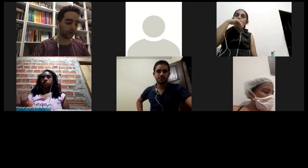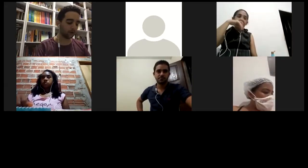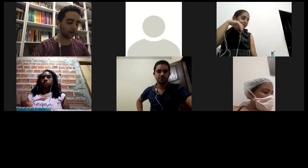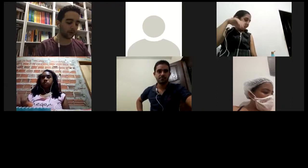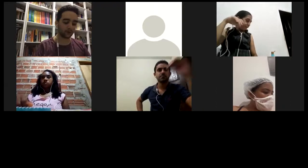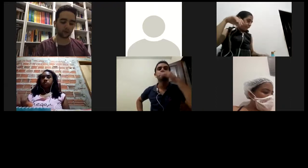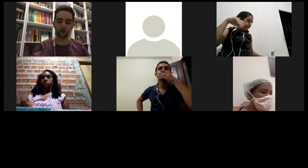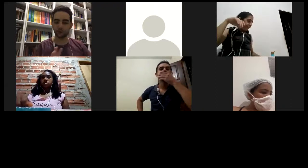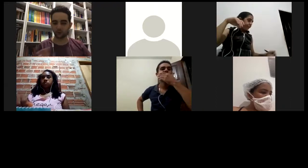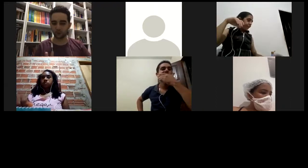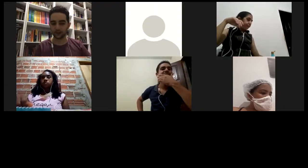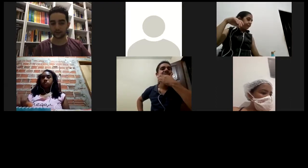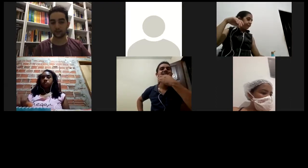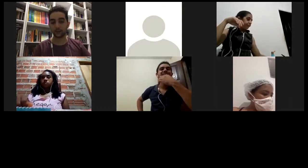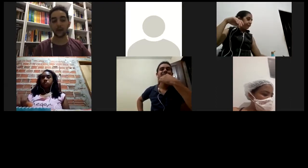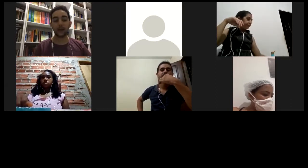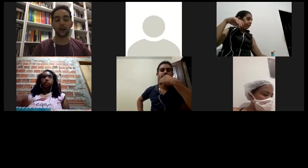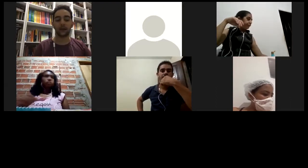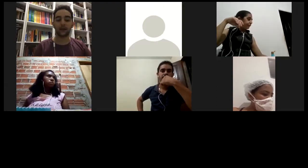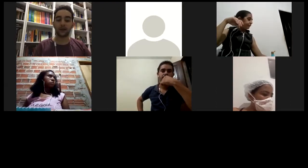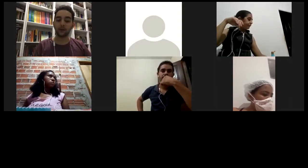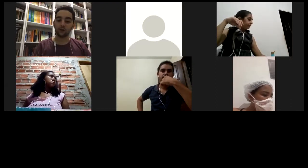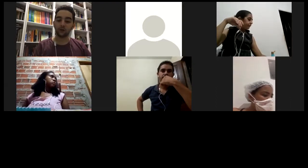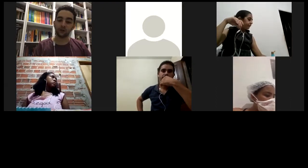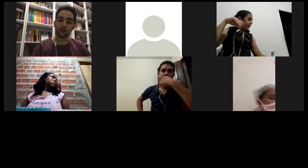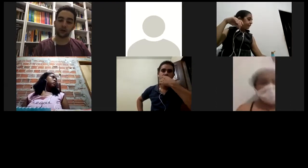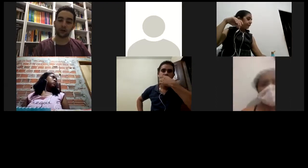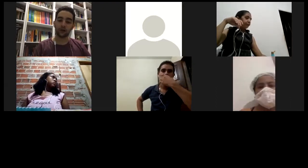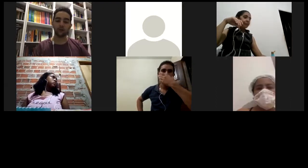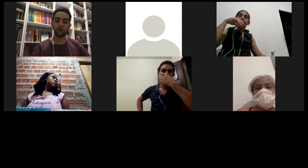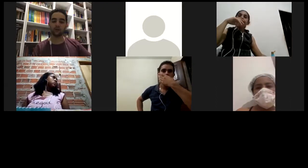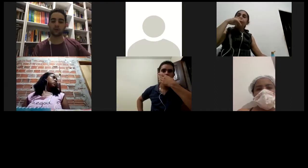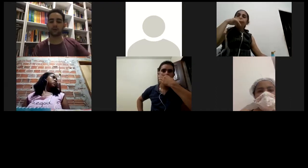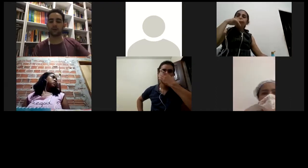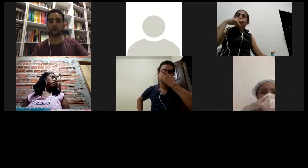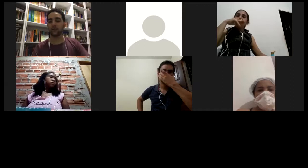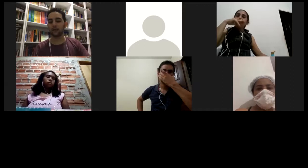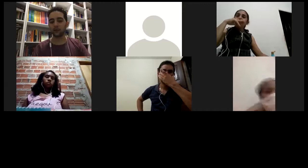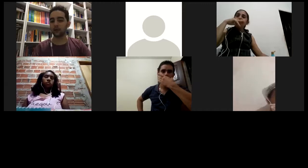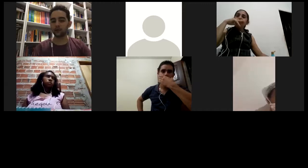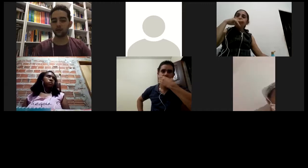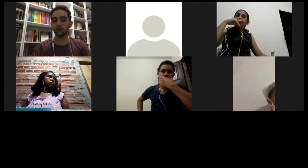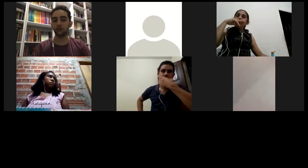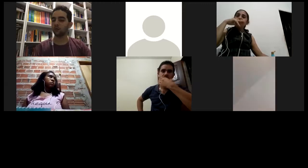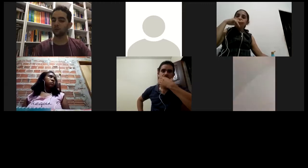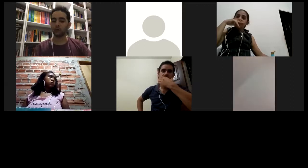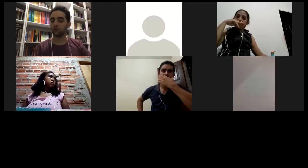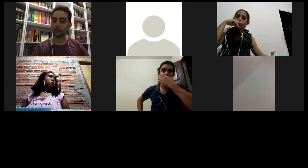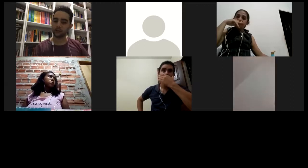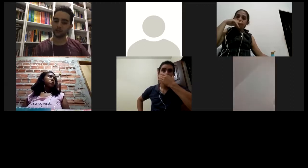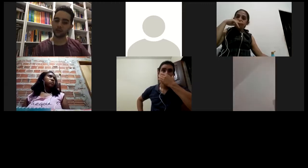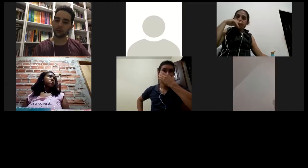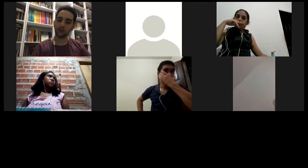tua pergunta, Alisson, de número com S, é que datilologia vocês aprendem no início, todo